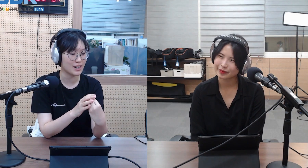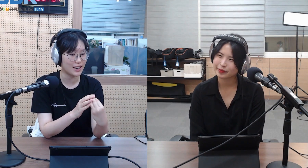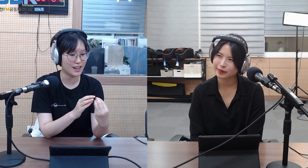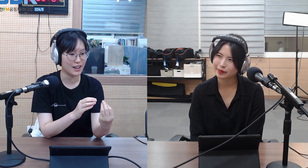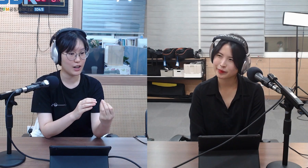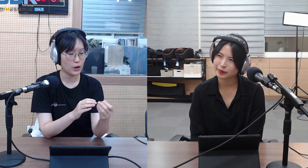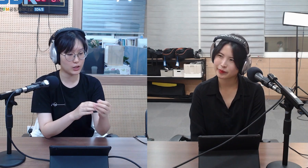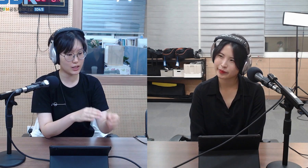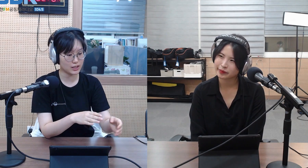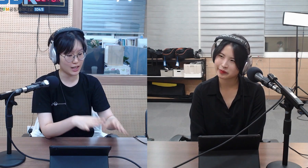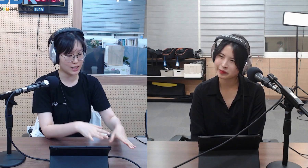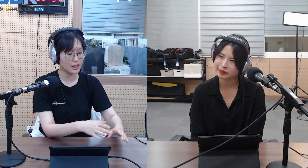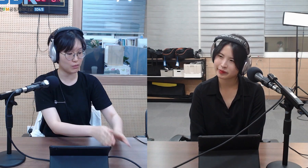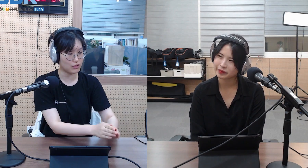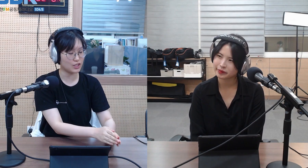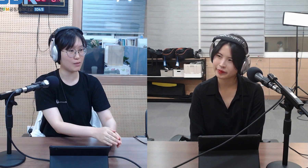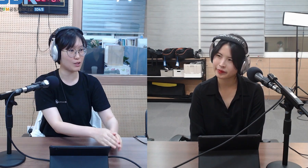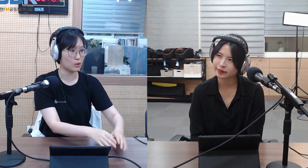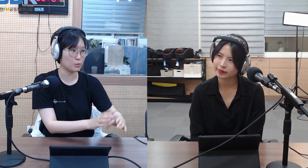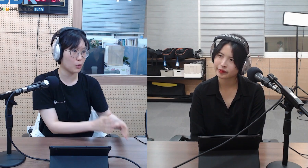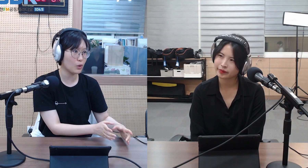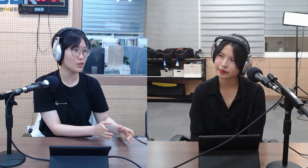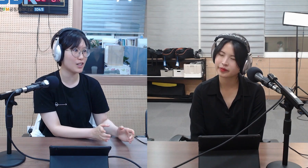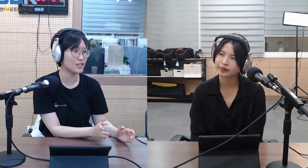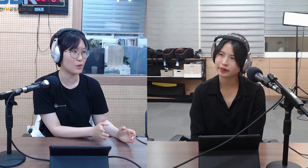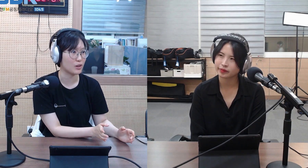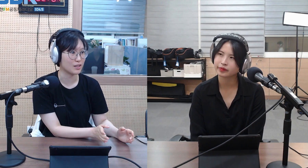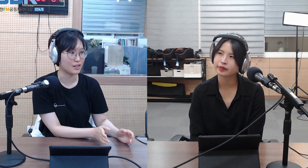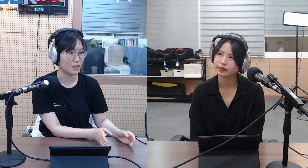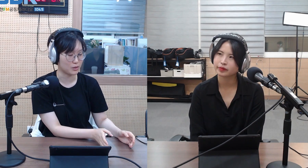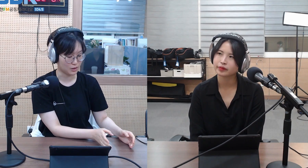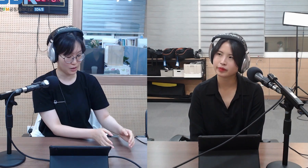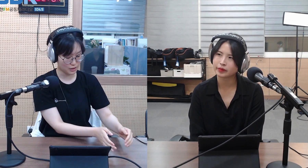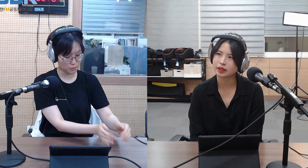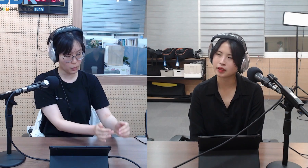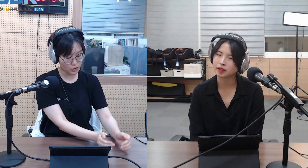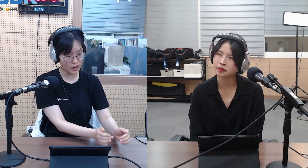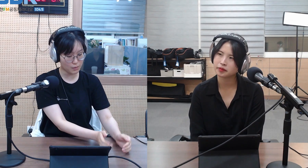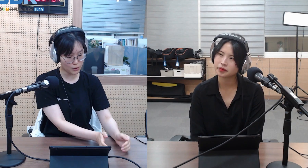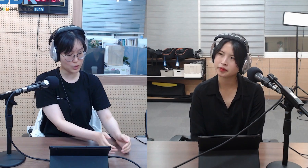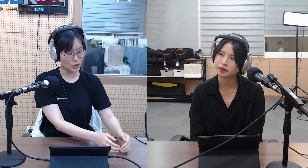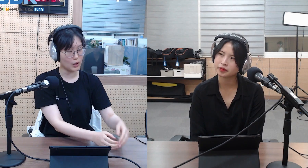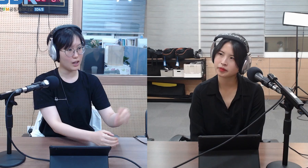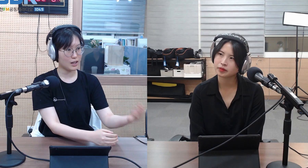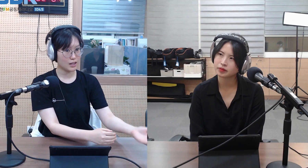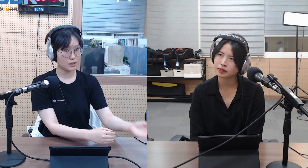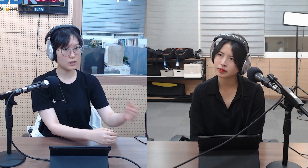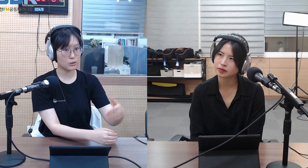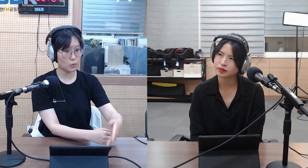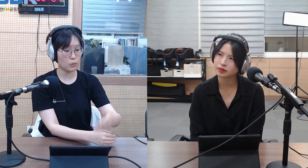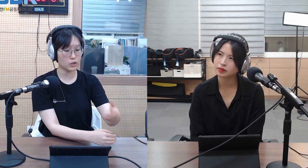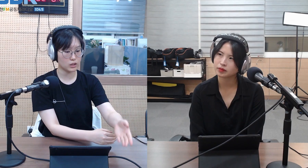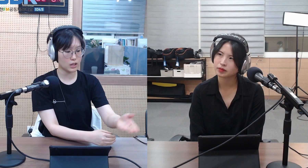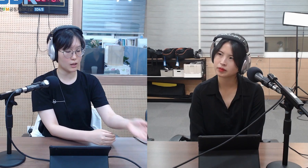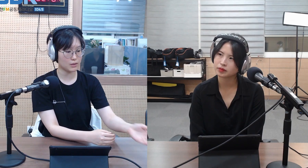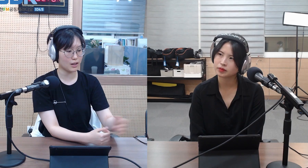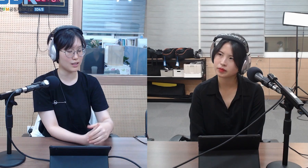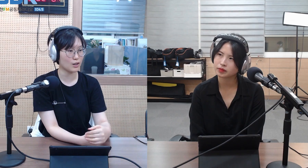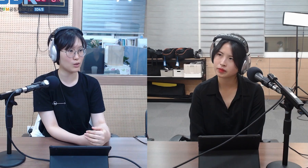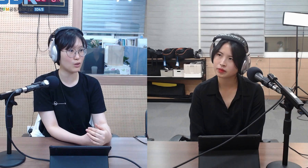자체가 어쨌든 자신의 무지함을 저는 표현을 하는 거라 생각하거든요. 그 표현을 함으로써 또 보는 사람들에게 상처를